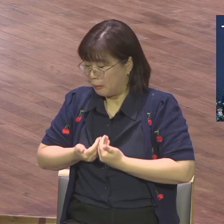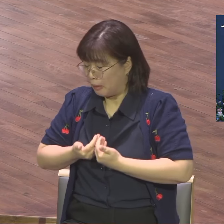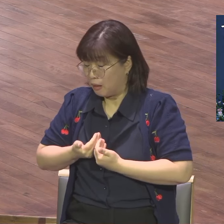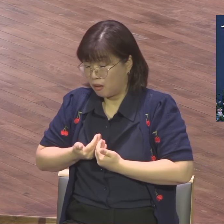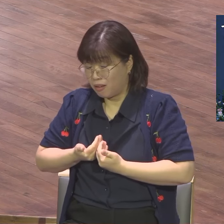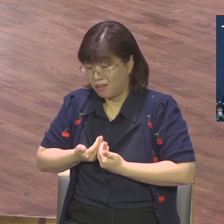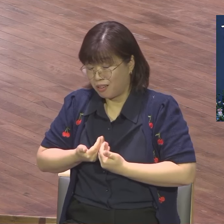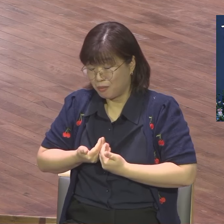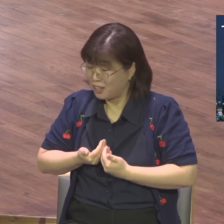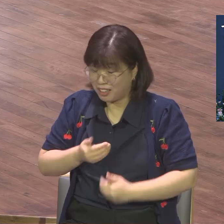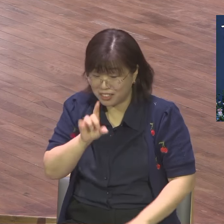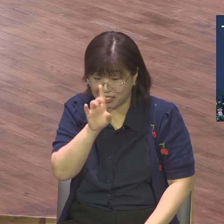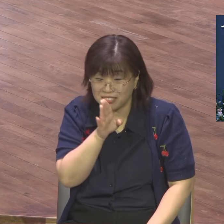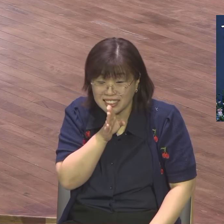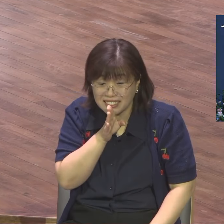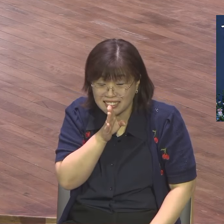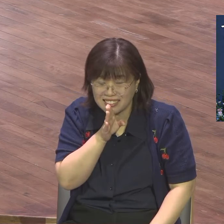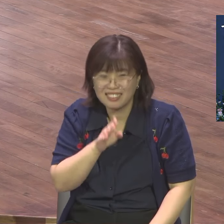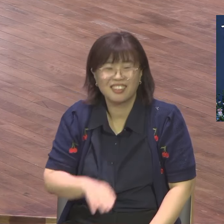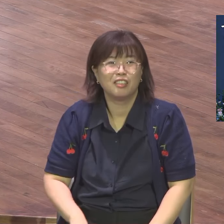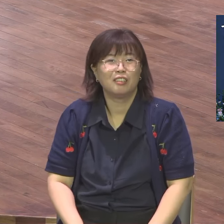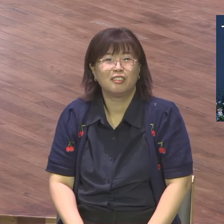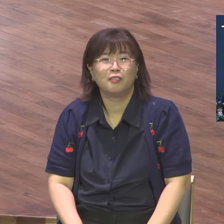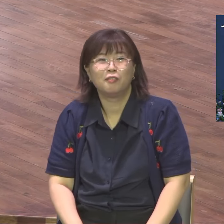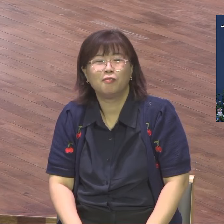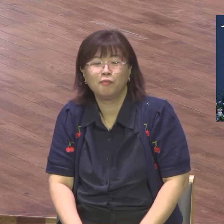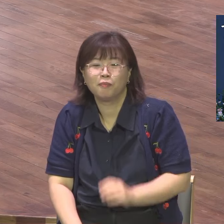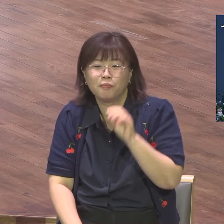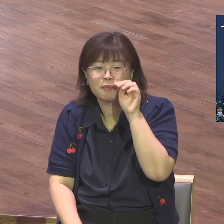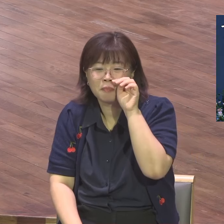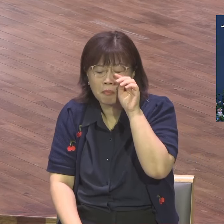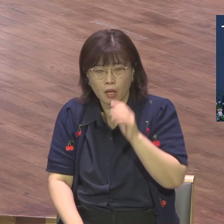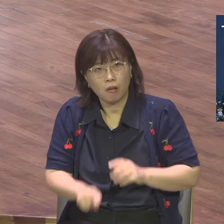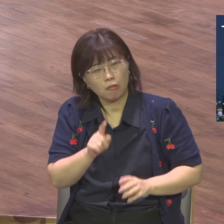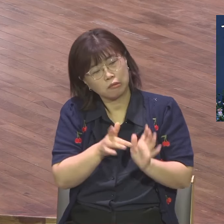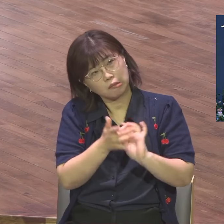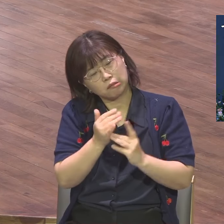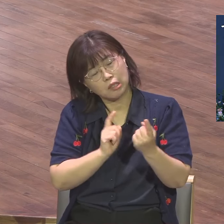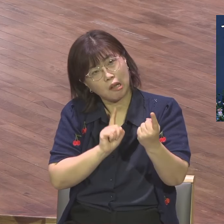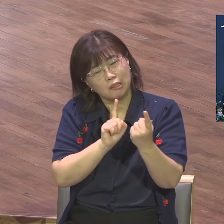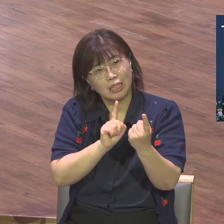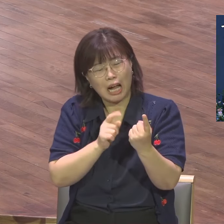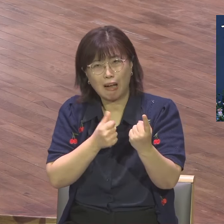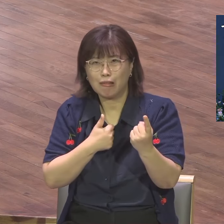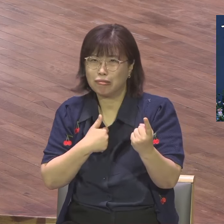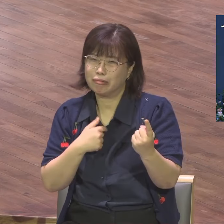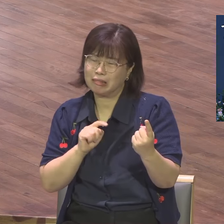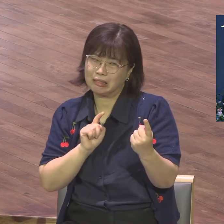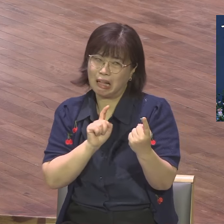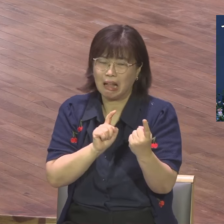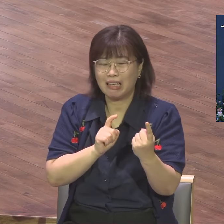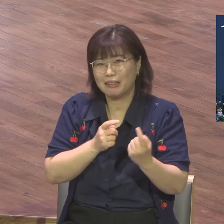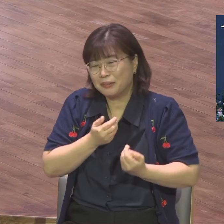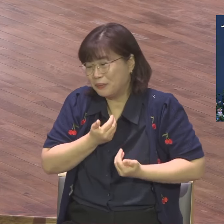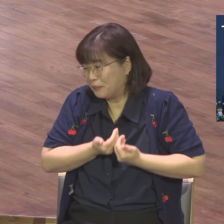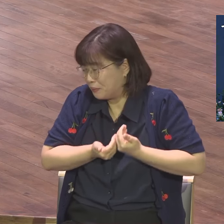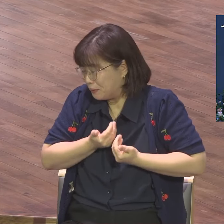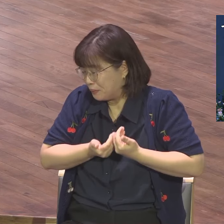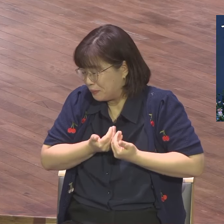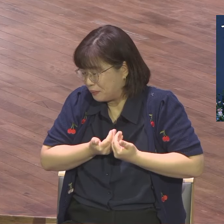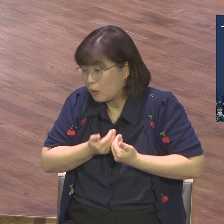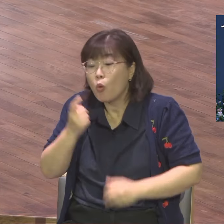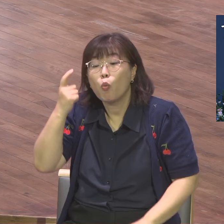예수님 얼굴 대할 때 어색하면 되겠냐고요. 어떻게 하면 어색할 수 있어요? 이 땅에서 살면서